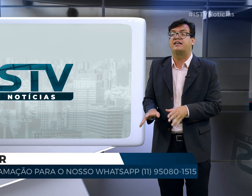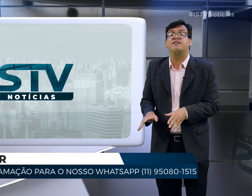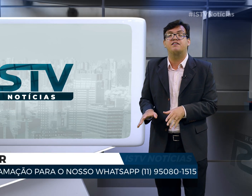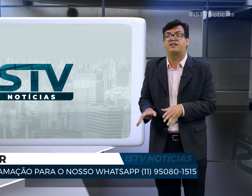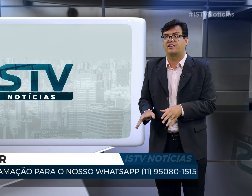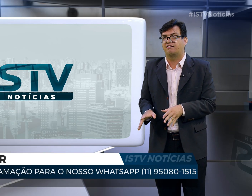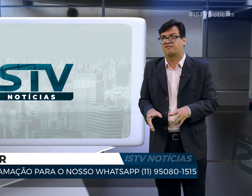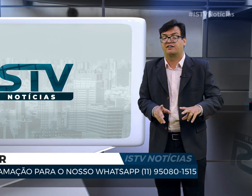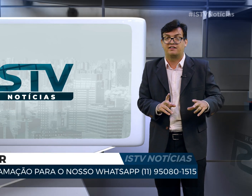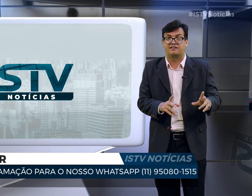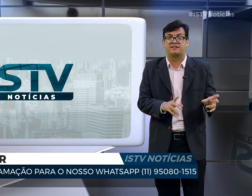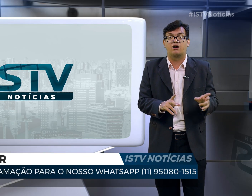DDD 11 9 5080 1515,